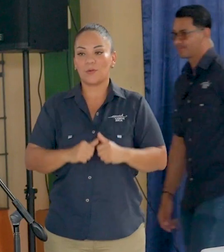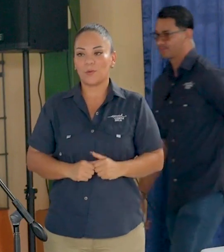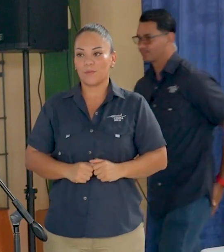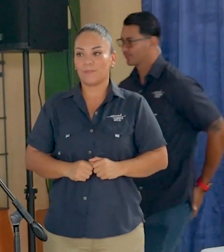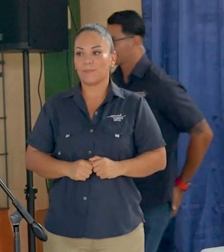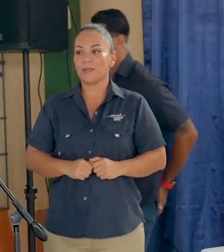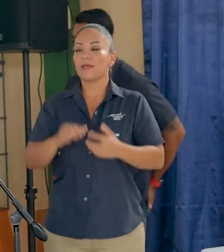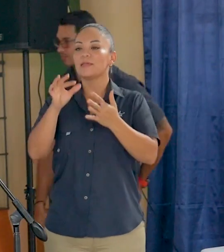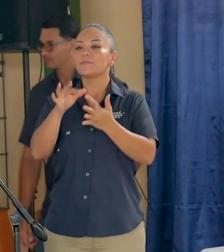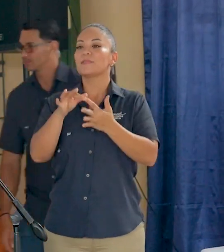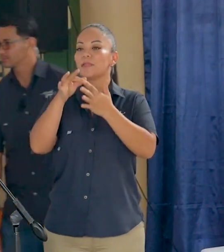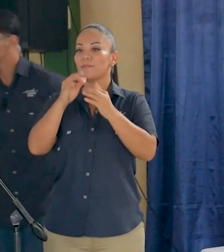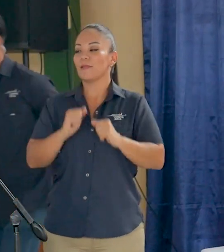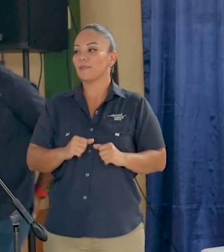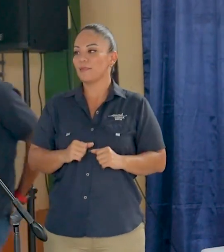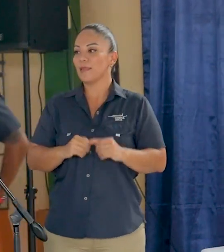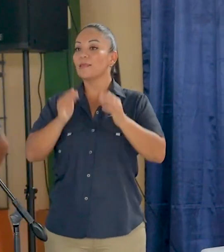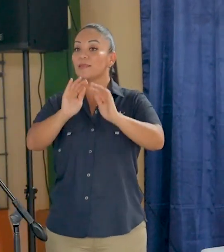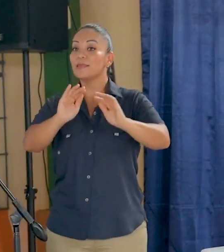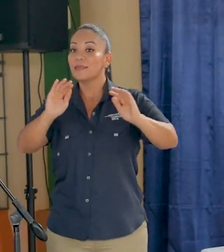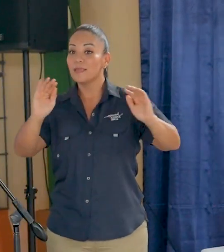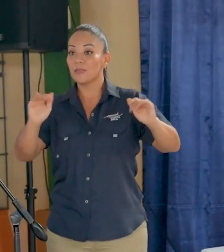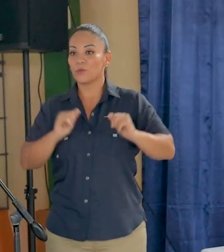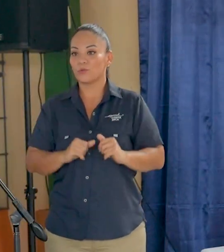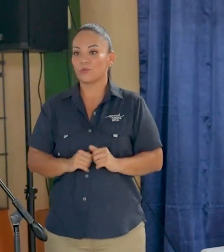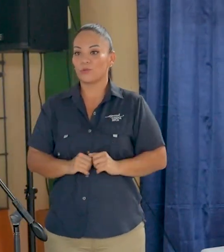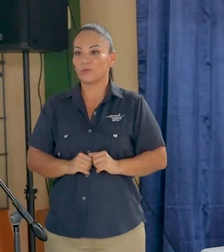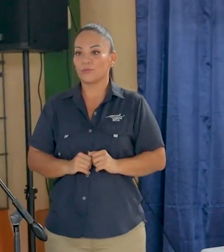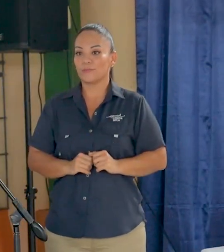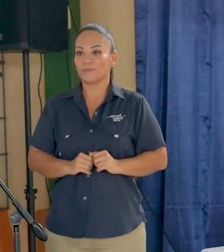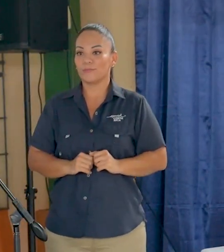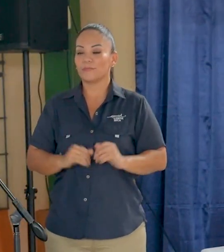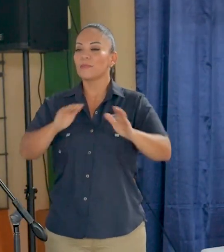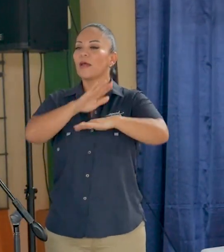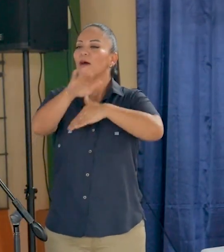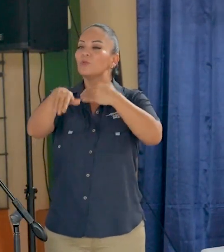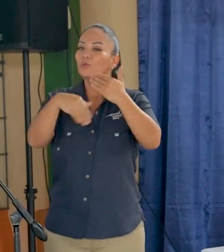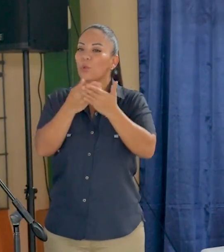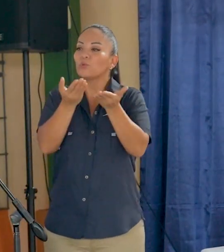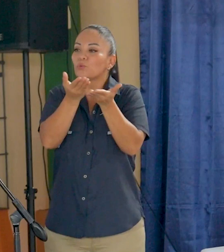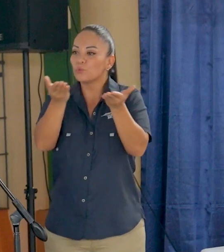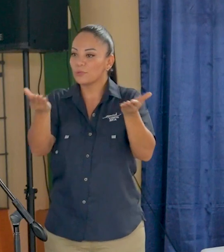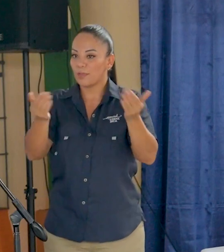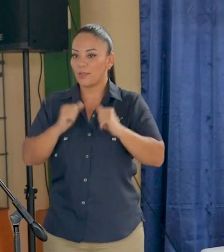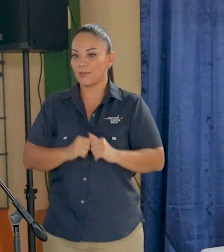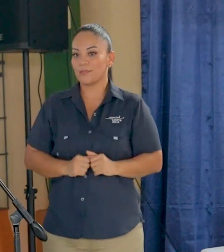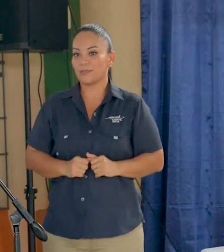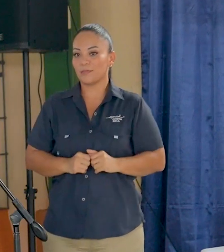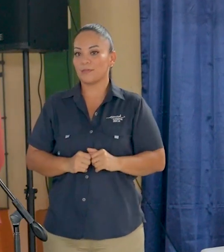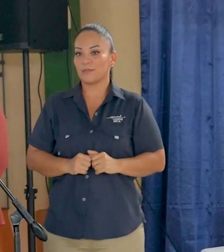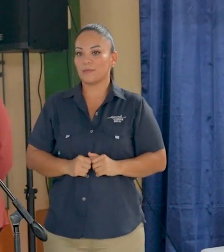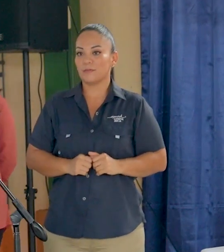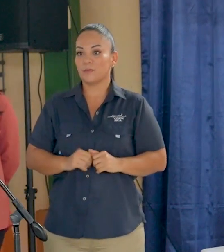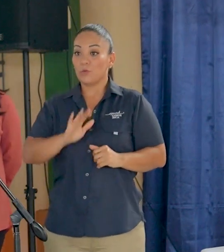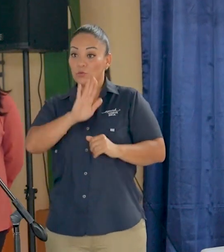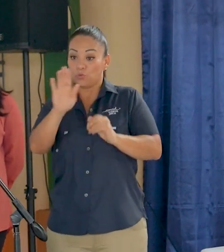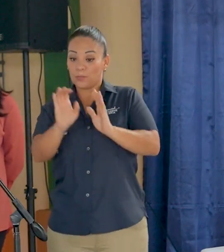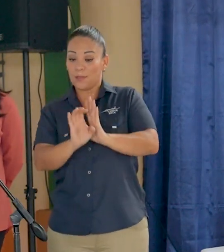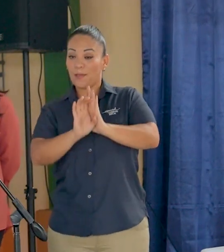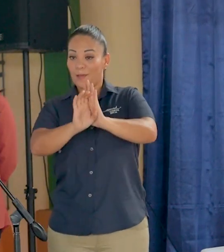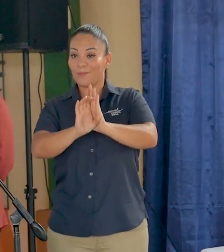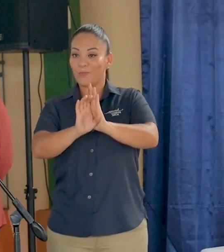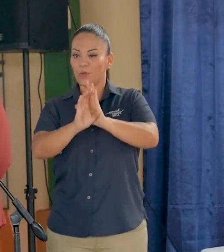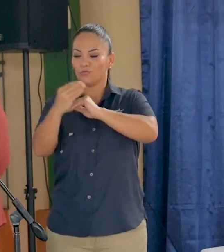pero especialmente niños y niñas, a todos ustedes. Su ejemplo nos inspira